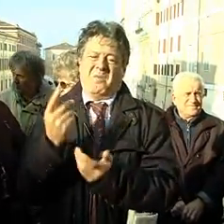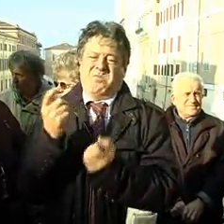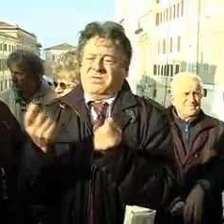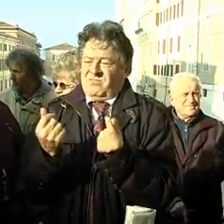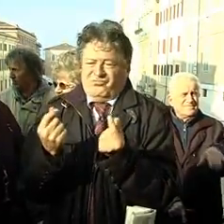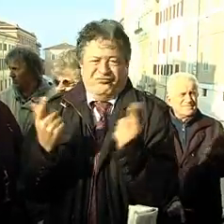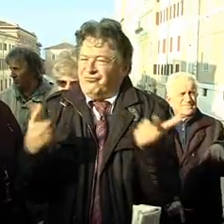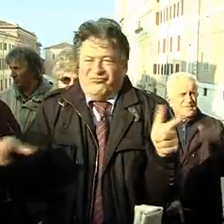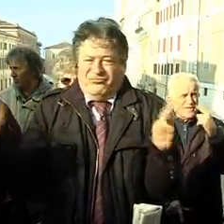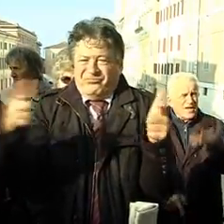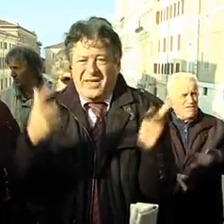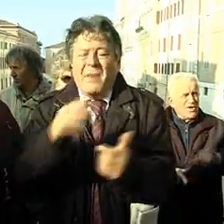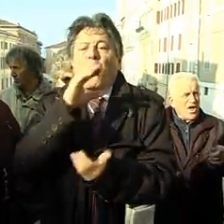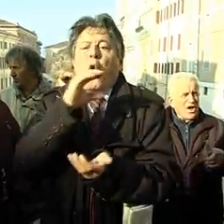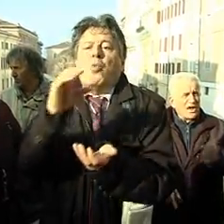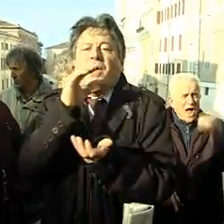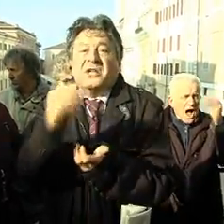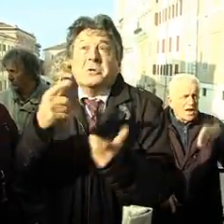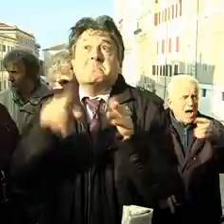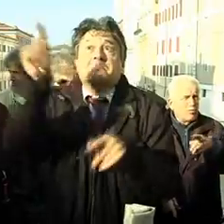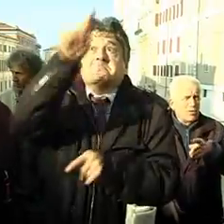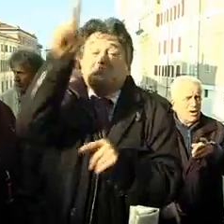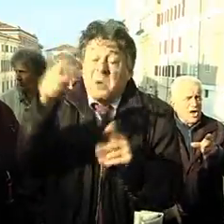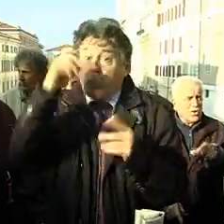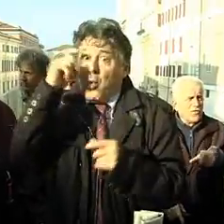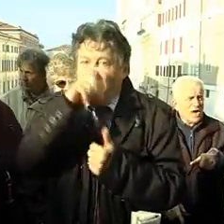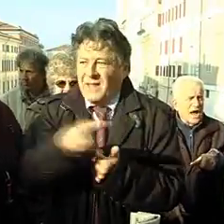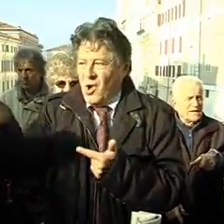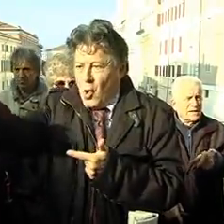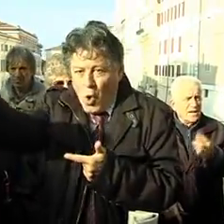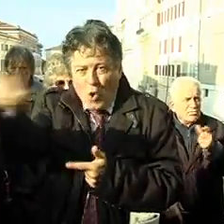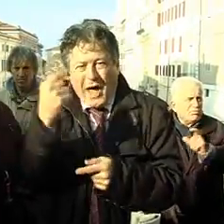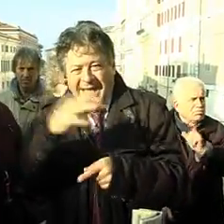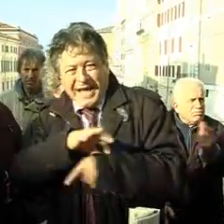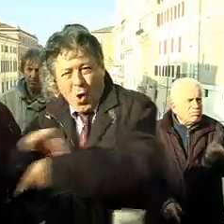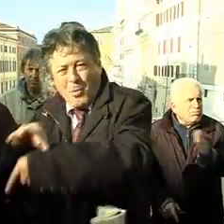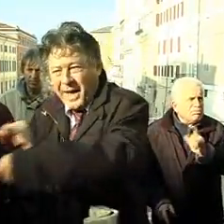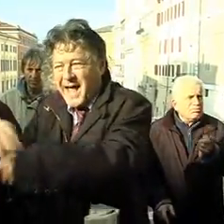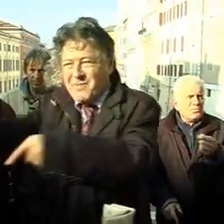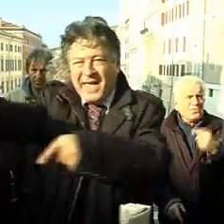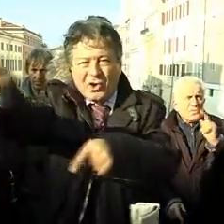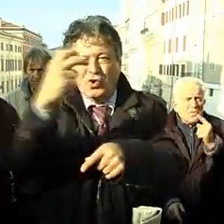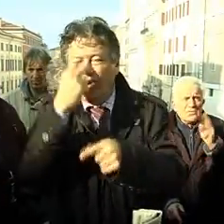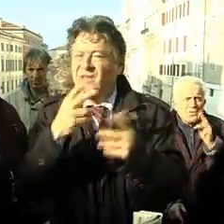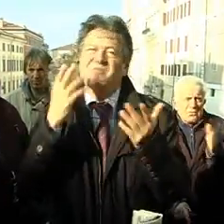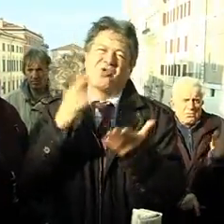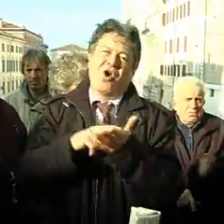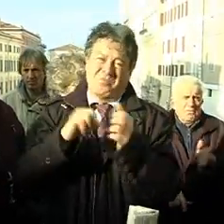in generale, siamo pochi purtroppo e la nostra voce non è ascoltata. I ciechi, ad